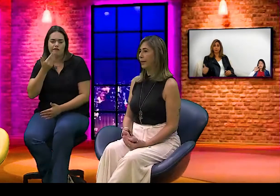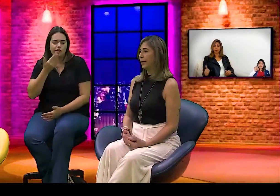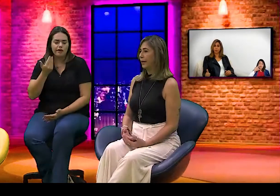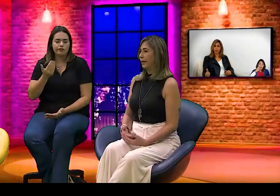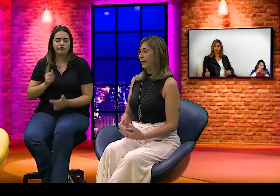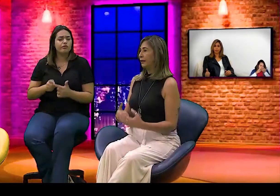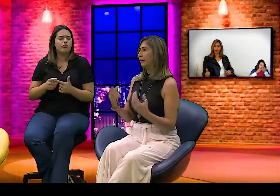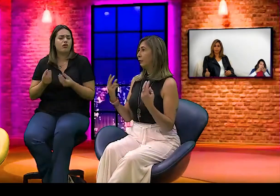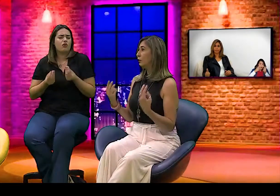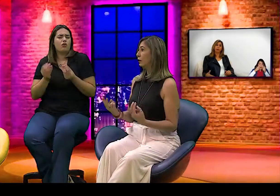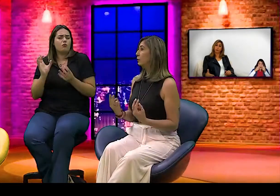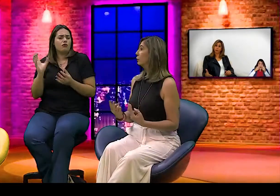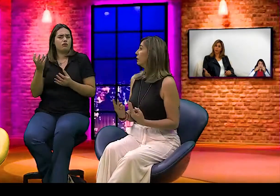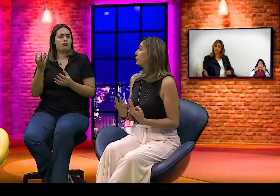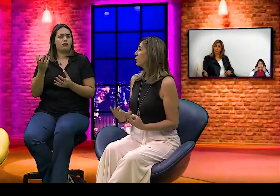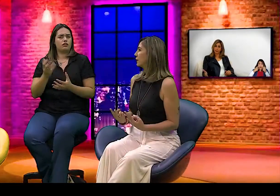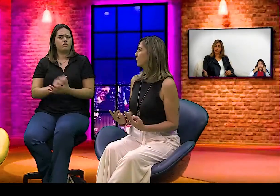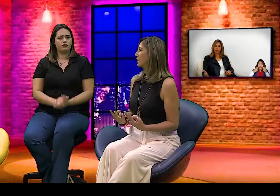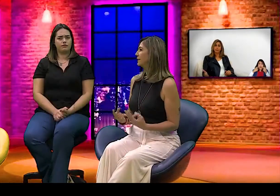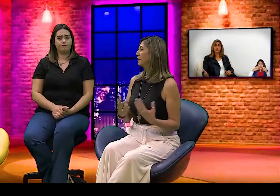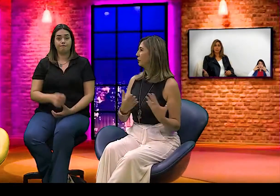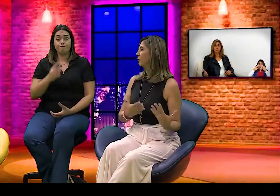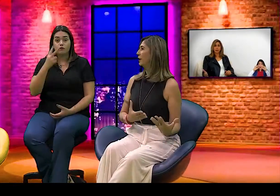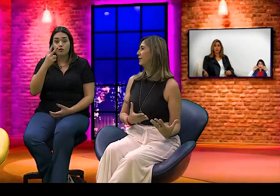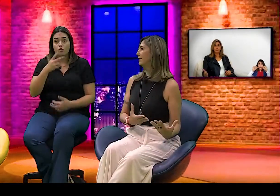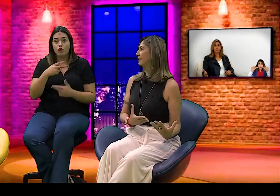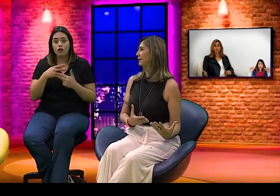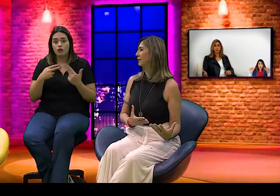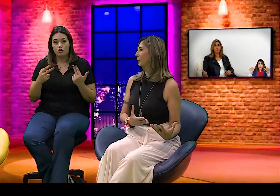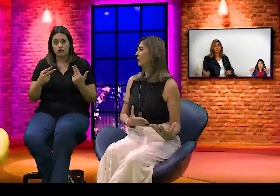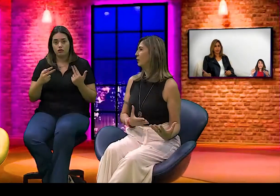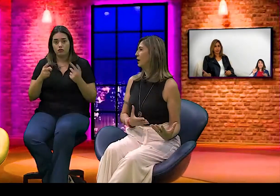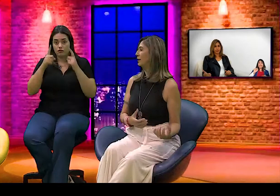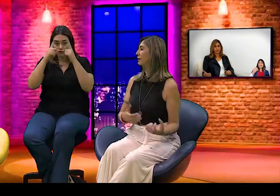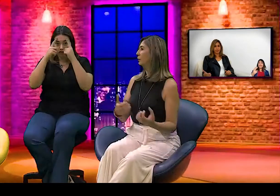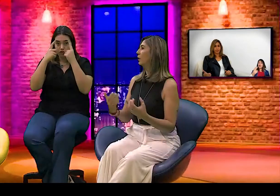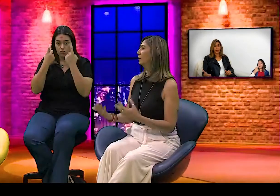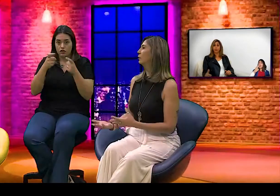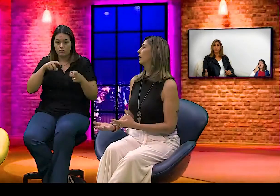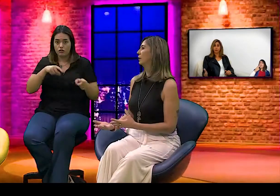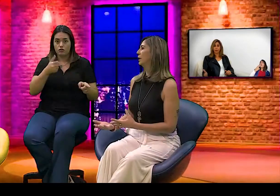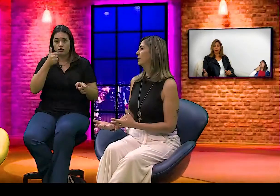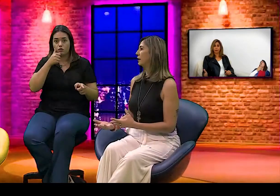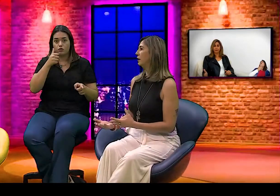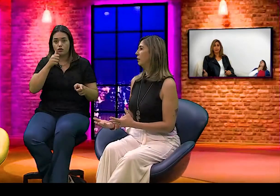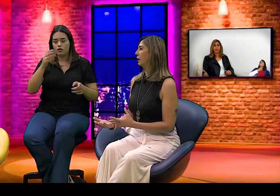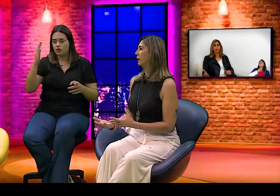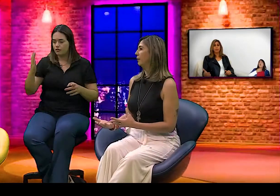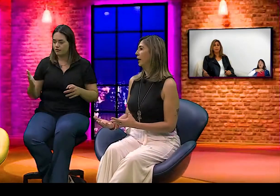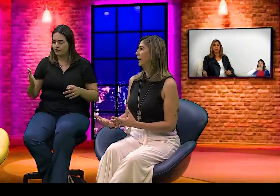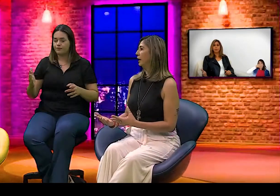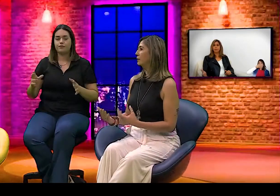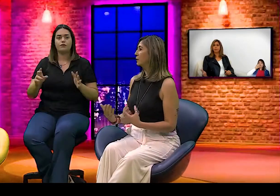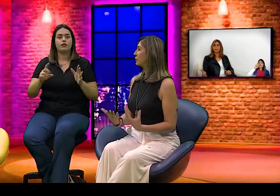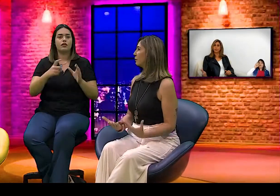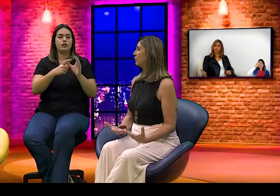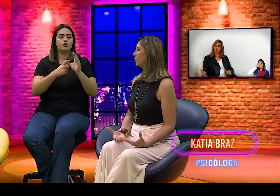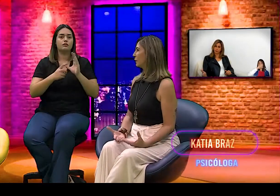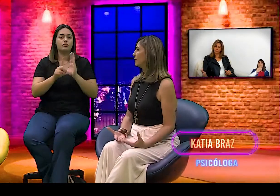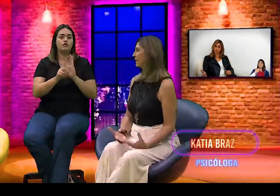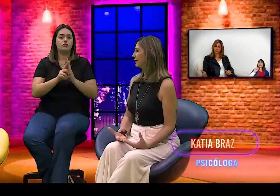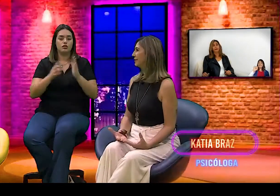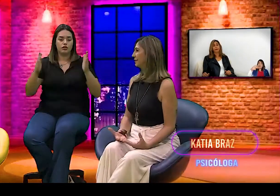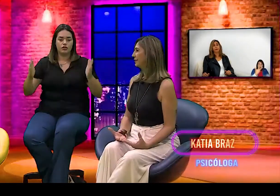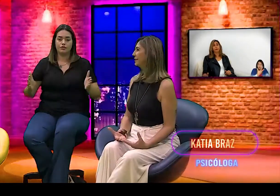acontece? Nas duas questões, tanto a violência contra a mulher, quanto a dependência química, as pessoas sofrem